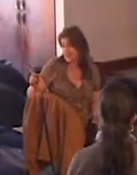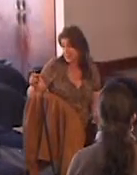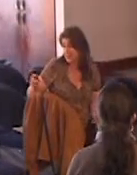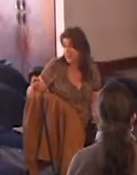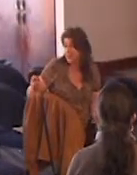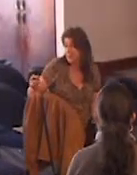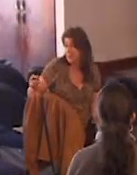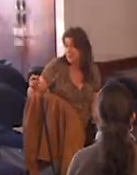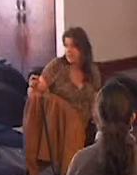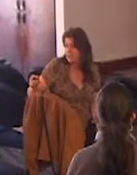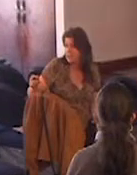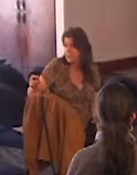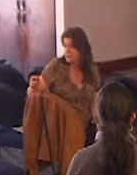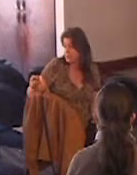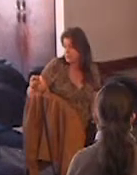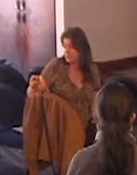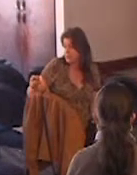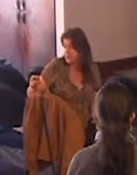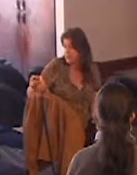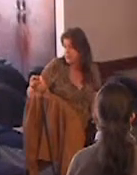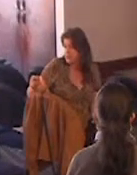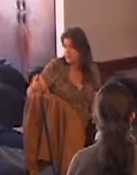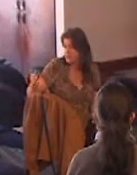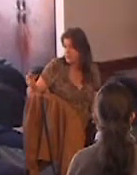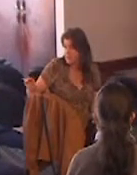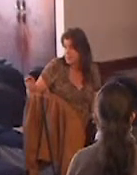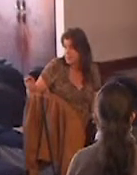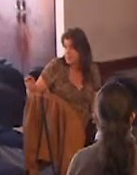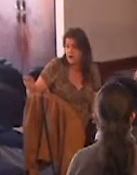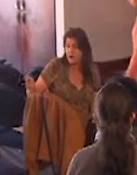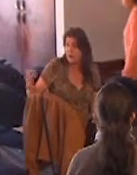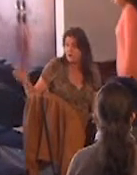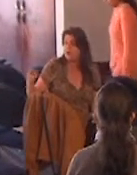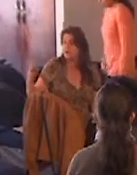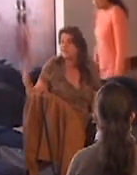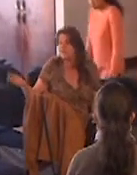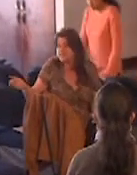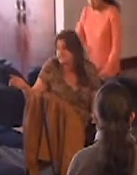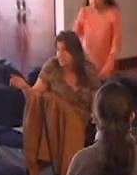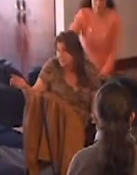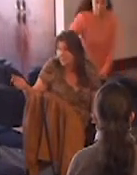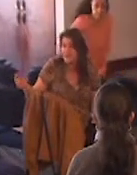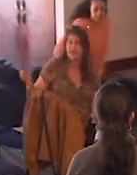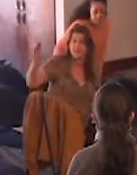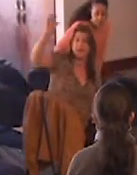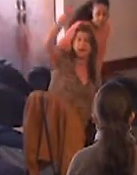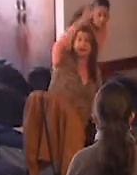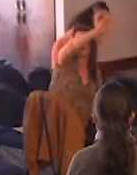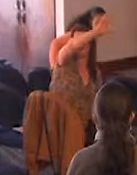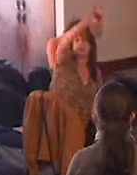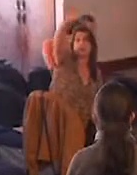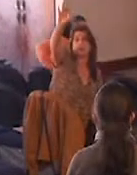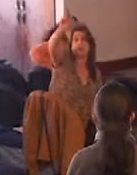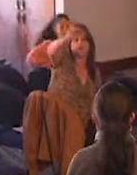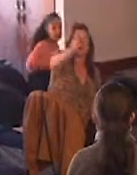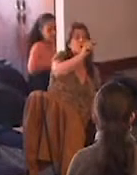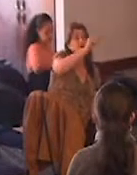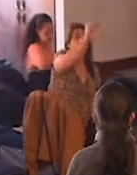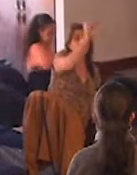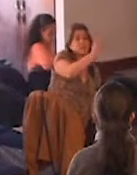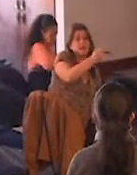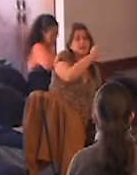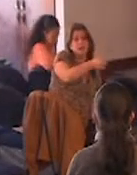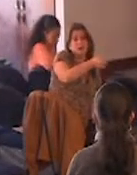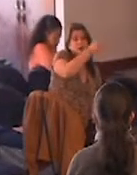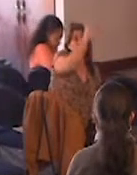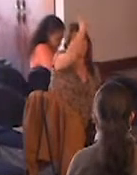un programa que se llama Azar. Y con los pictogramas, entonces por la mañana le digo, hijo, te vas a vestir. Y aquí tengo